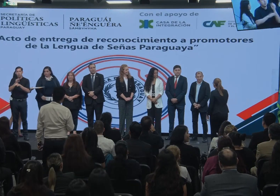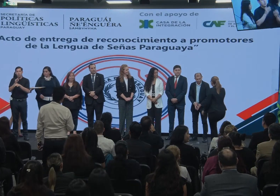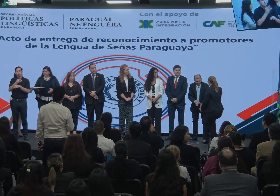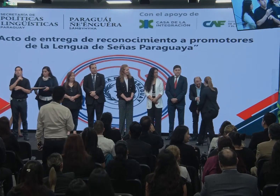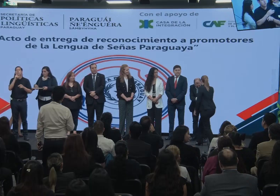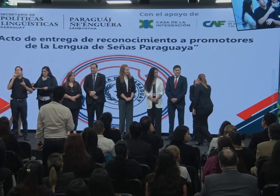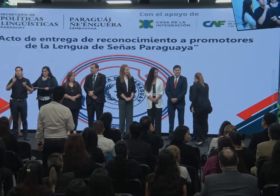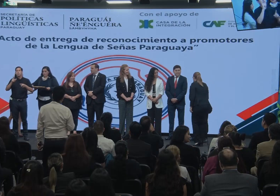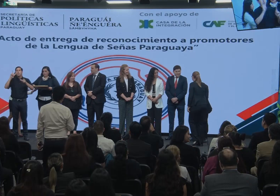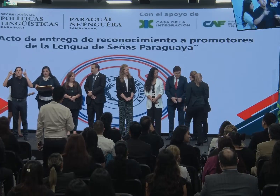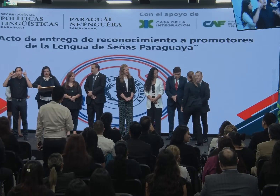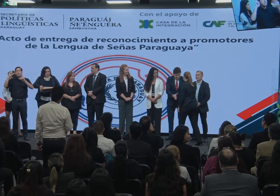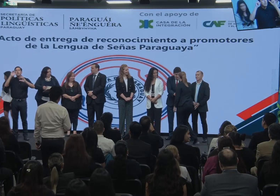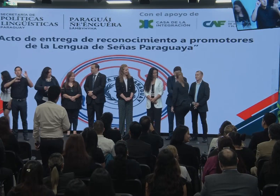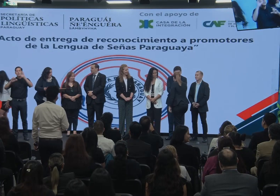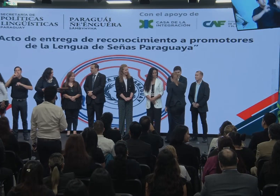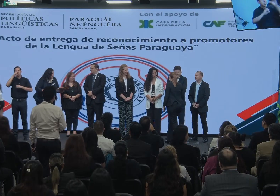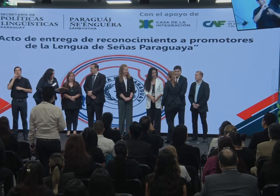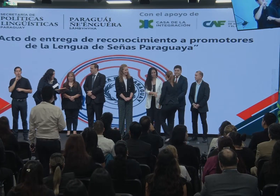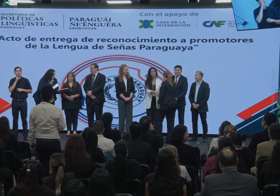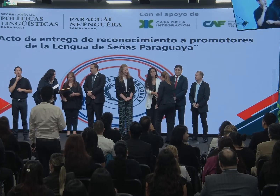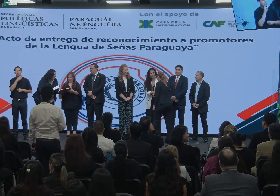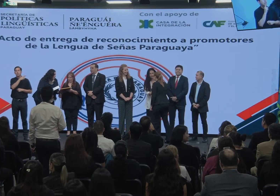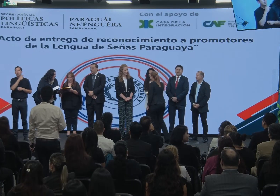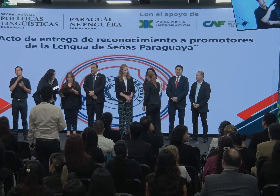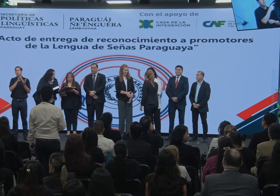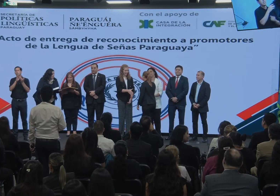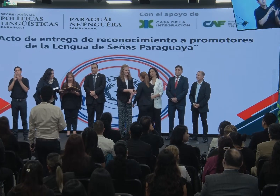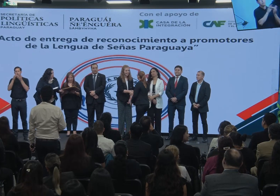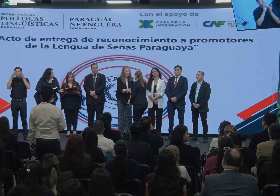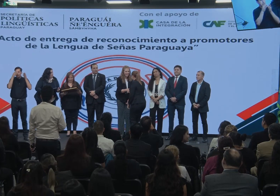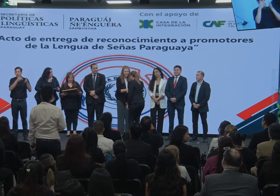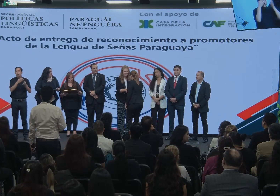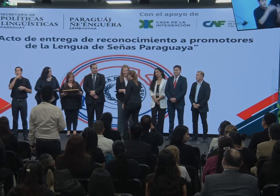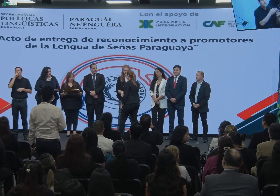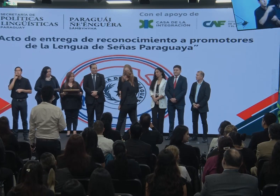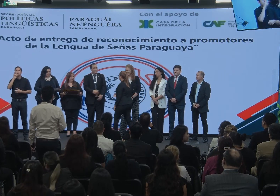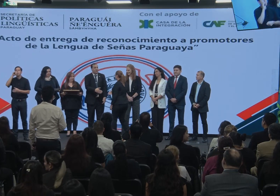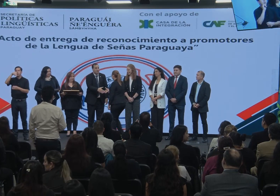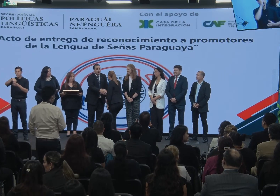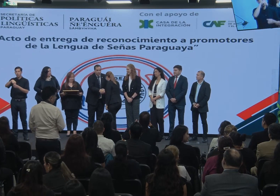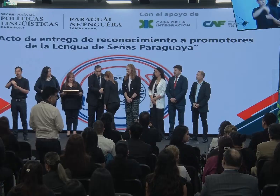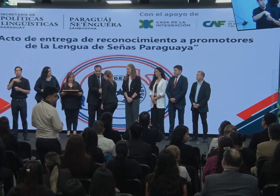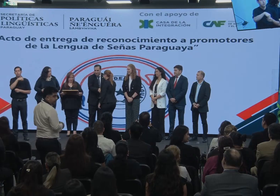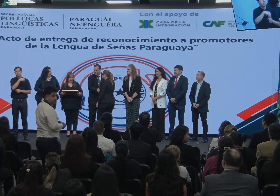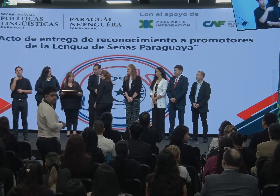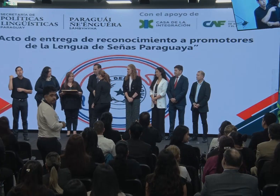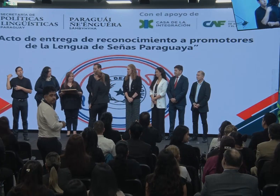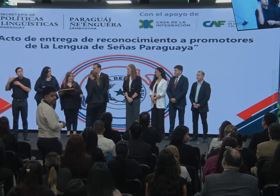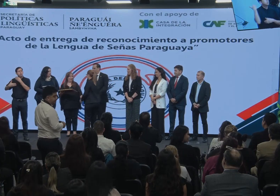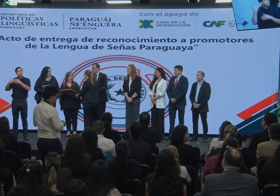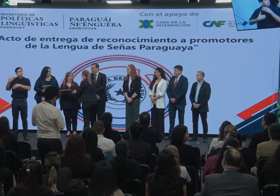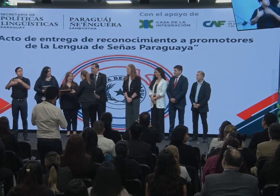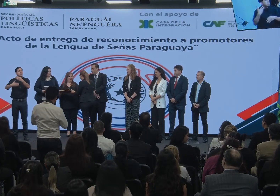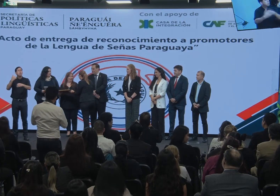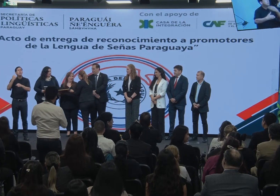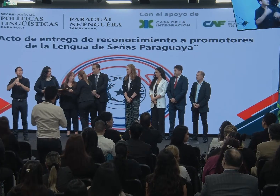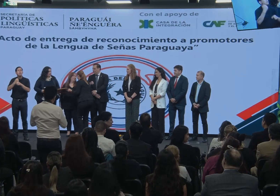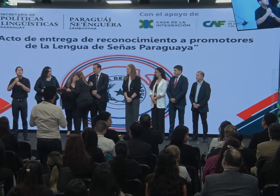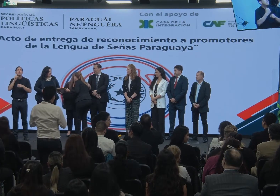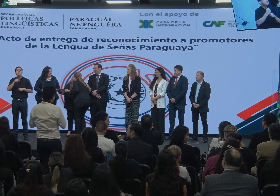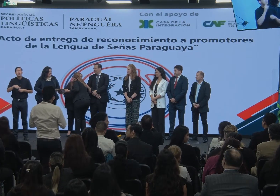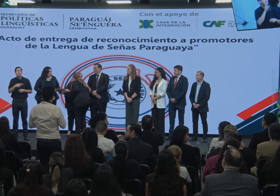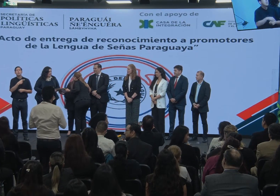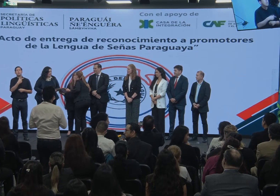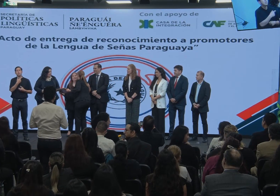y especialista en educación inclusiva. A lo largo de su carrera, ha desarrollado una labor ejemplar